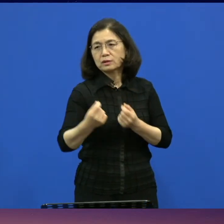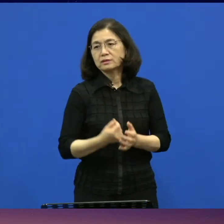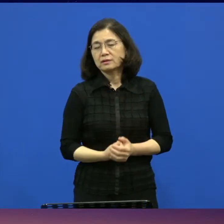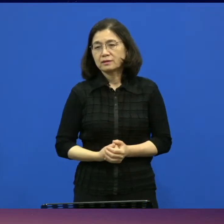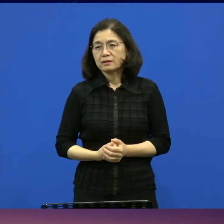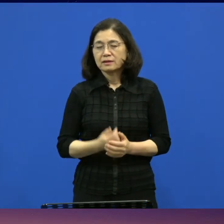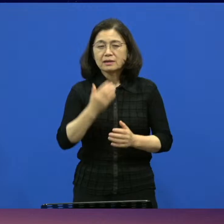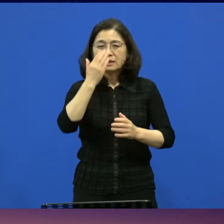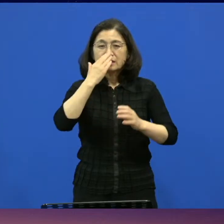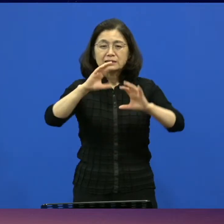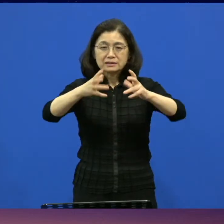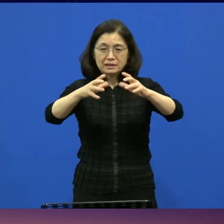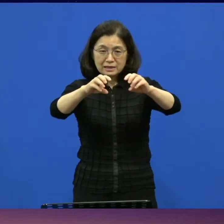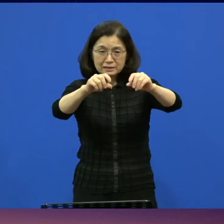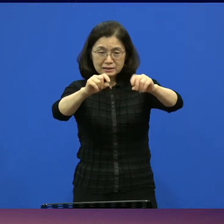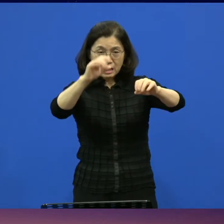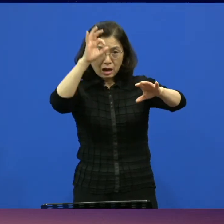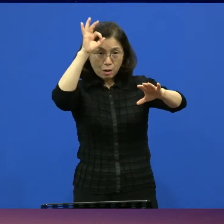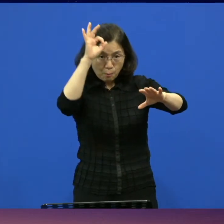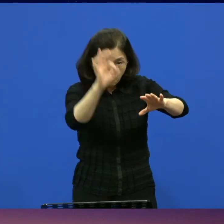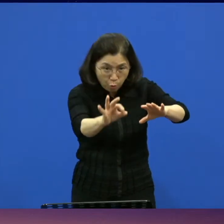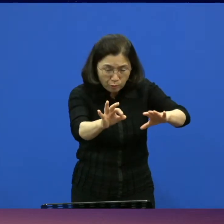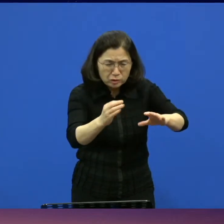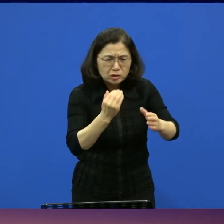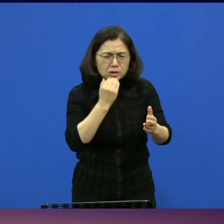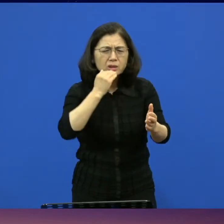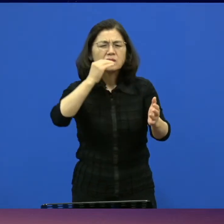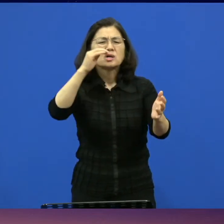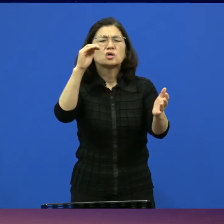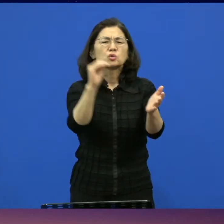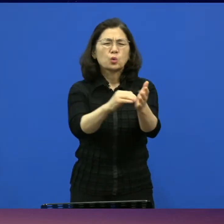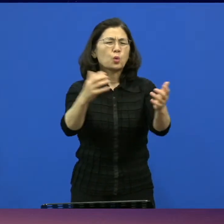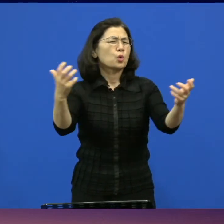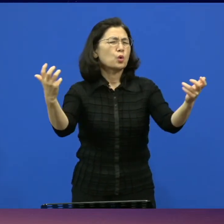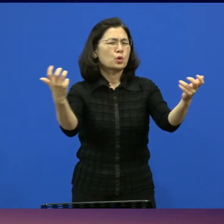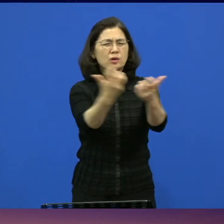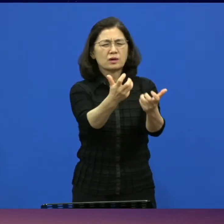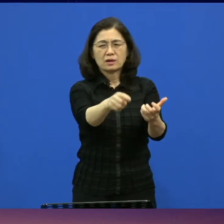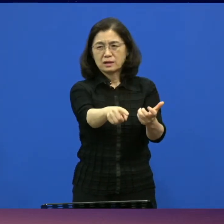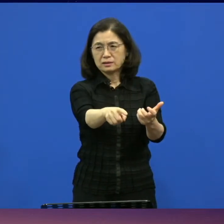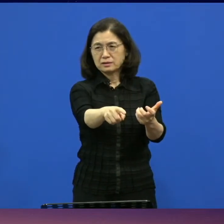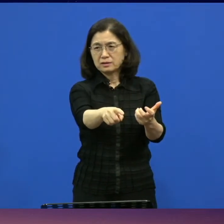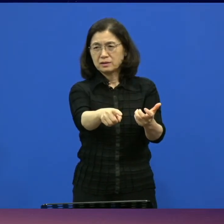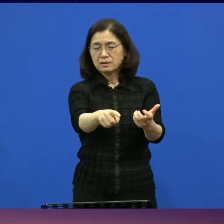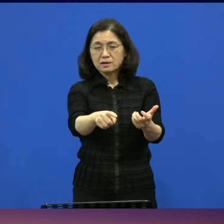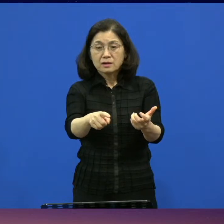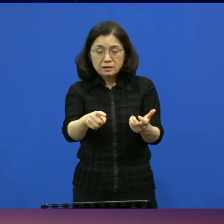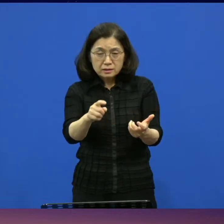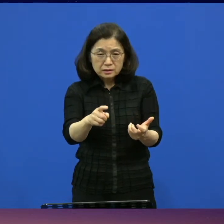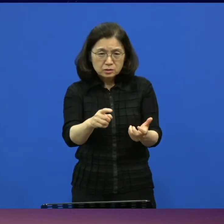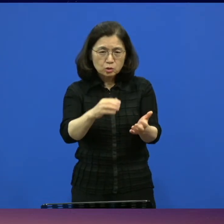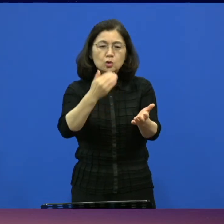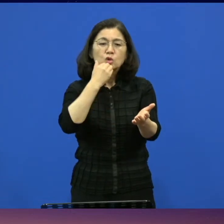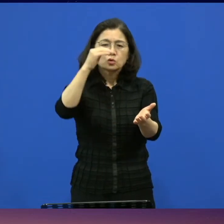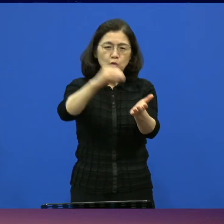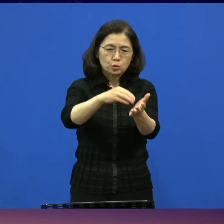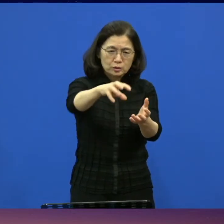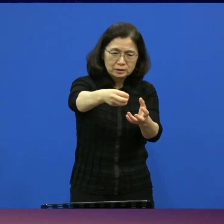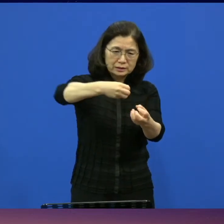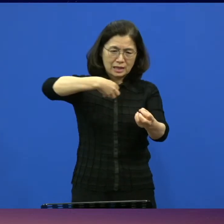이런 곳이 많았습니다. 그곳에 돌을 다 골라내고 물길을 만들고,